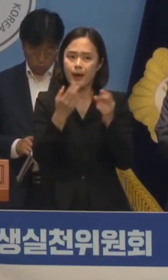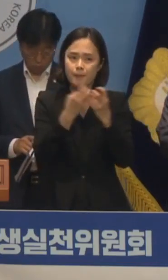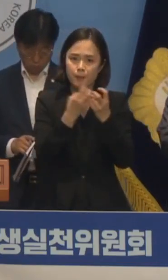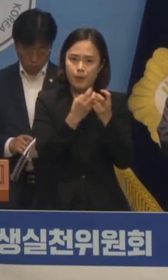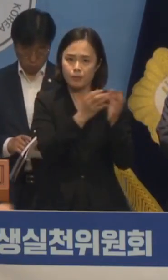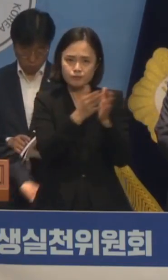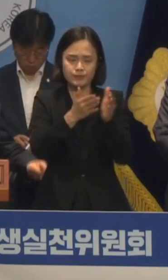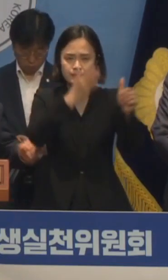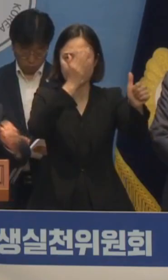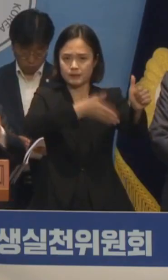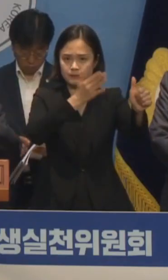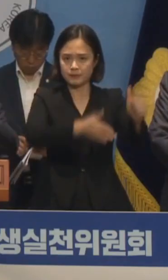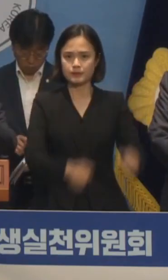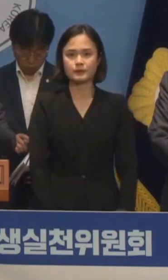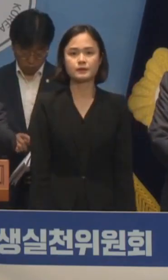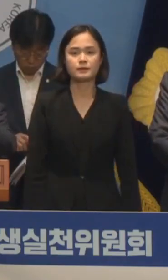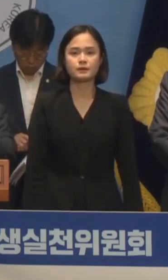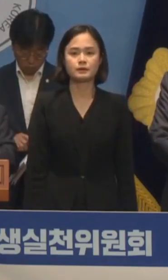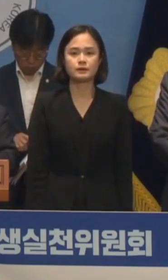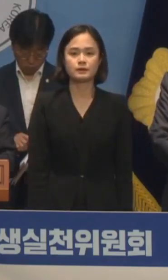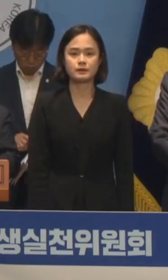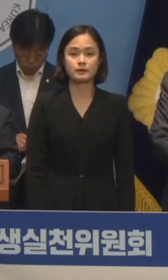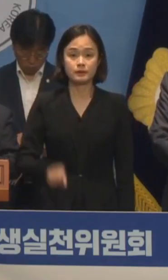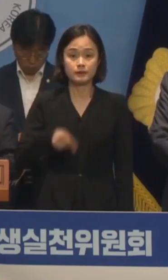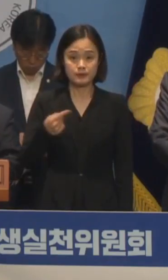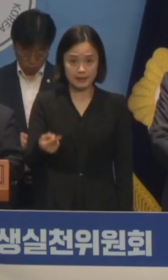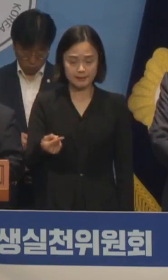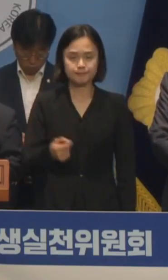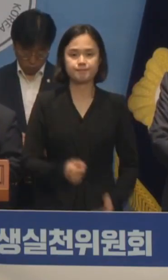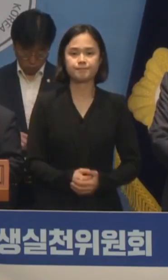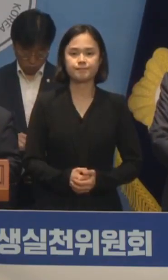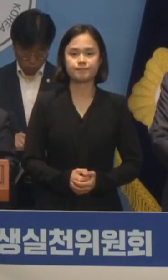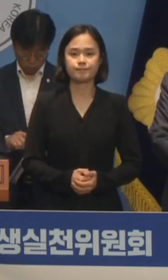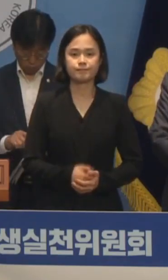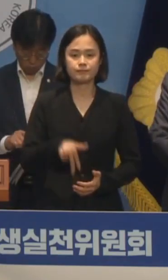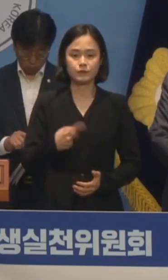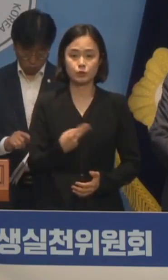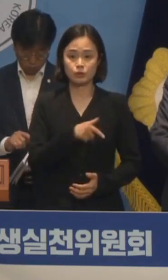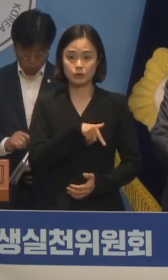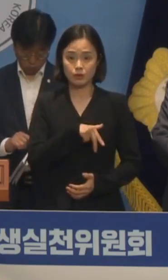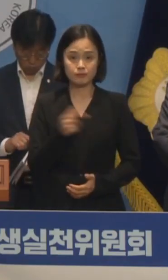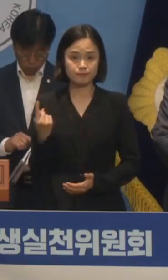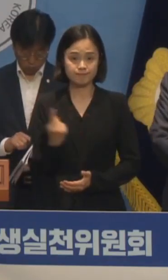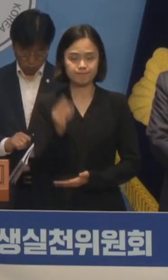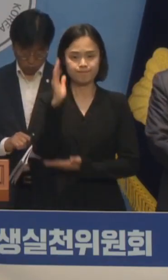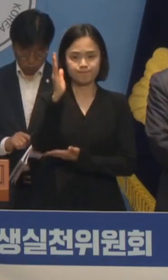네, 다음 성명서 낭독하겠습니다. 조계훈 의원님부터 성명 낭독해 주시죠.